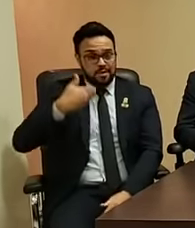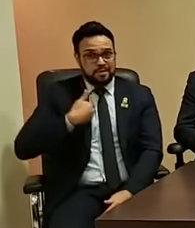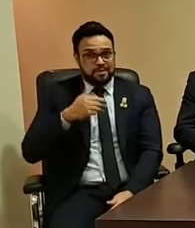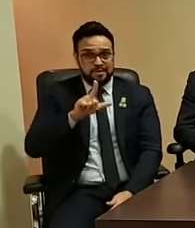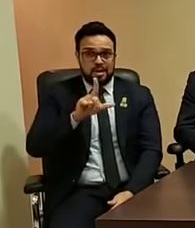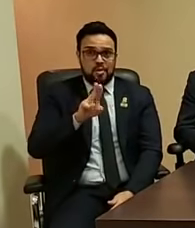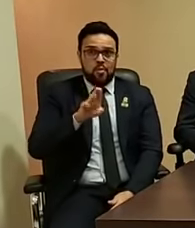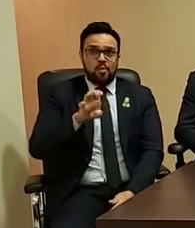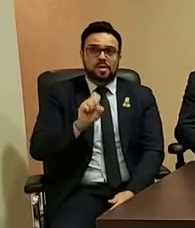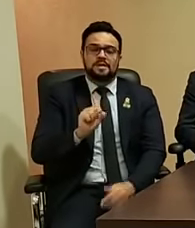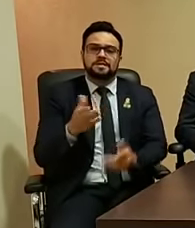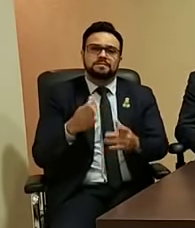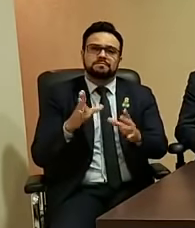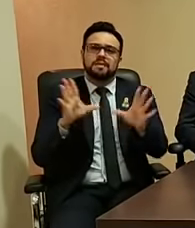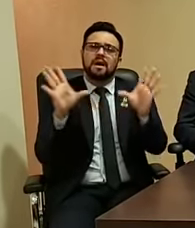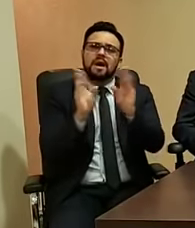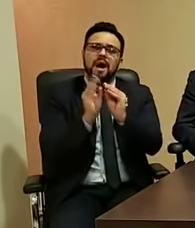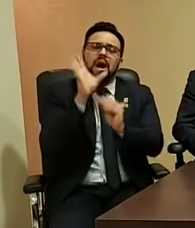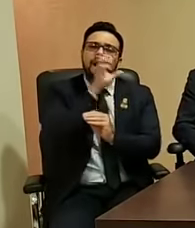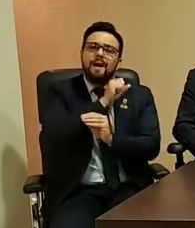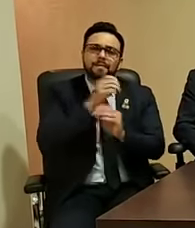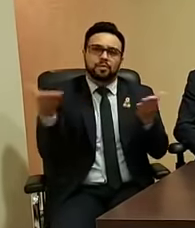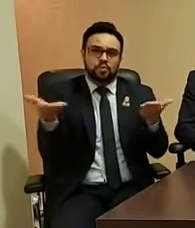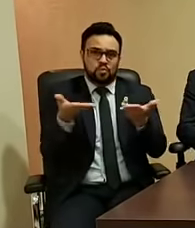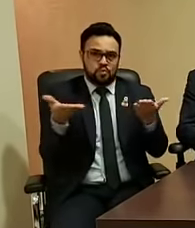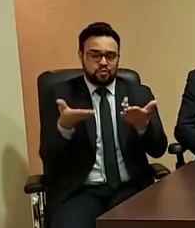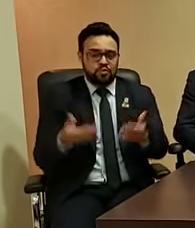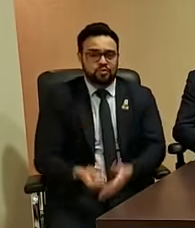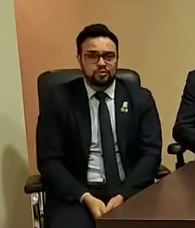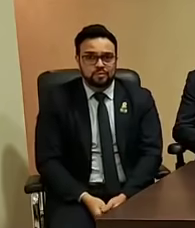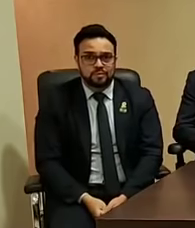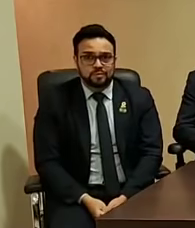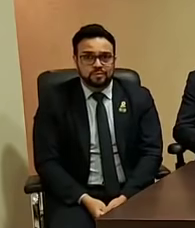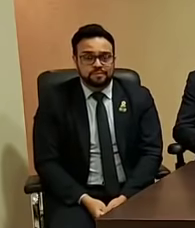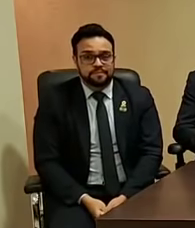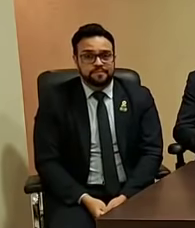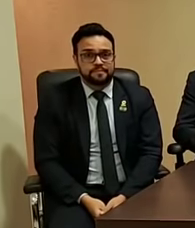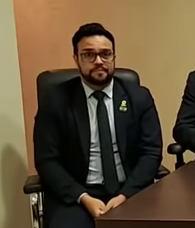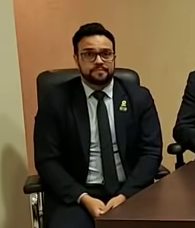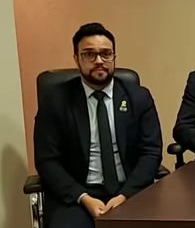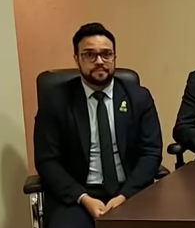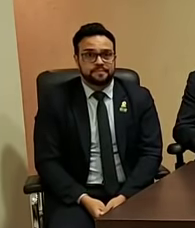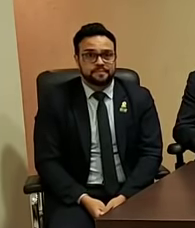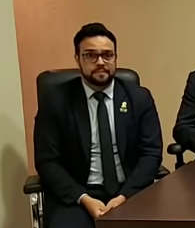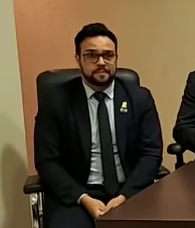né? Coisa rápida então aqui, só para a gente aquecer. Bem,